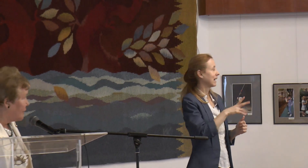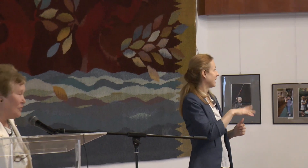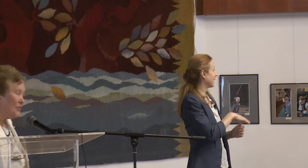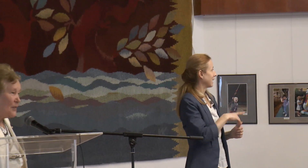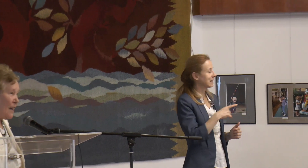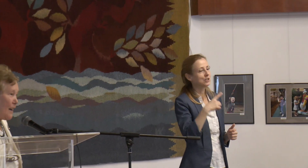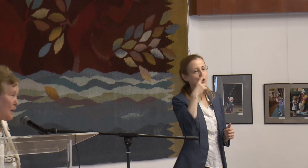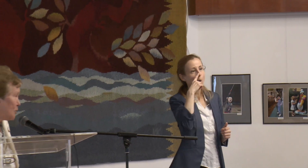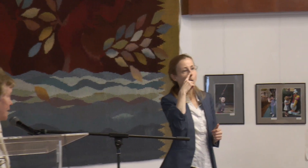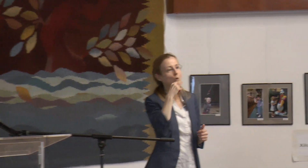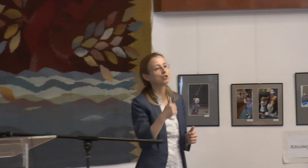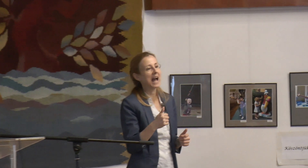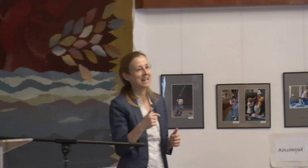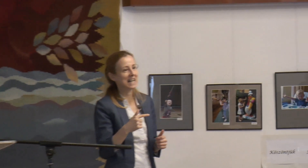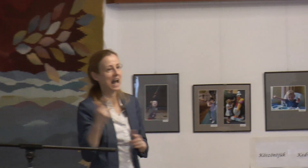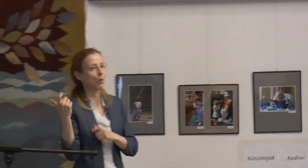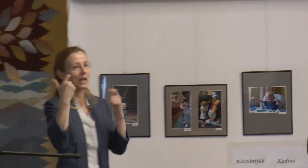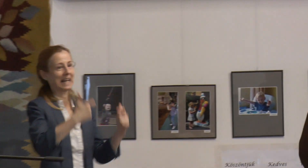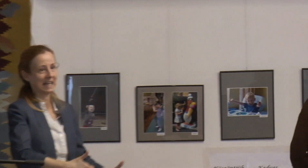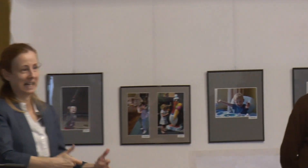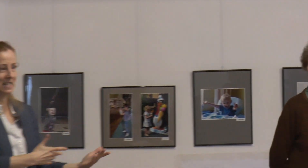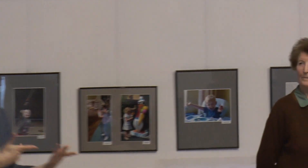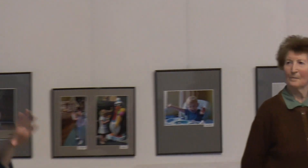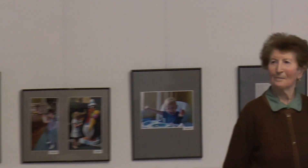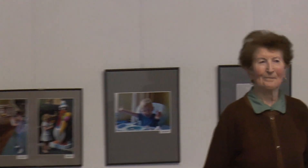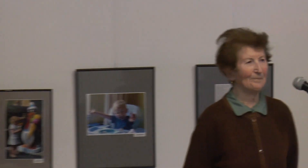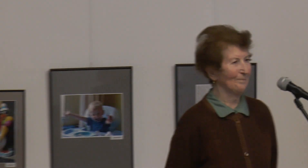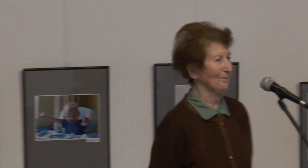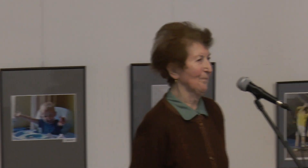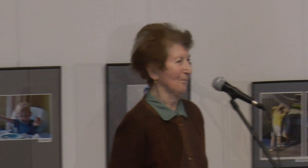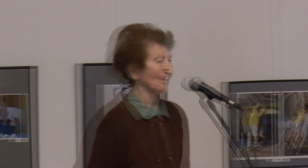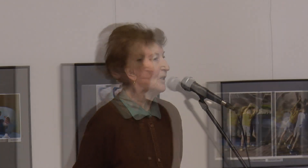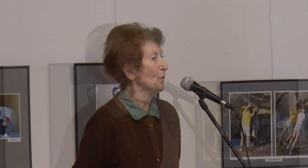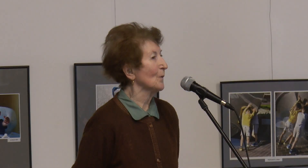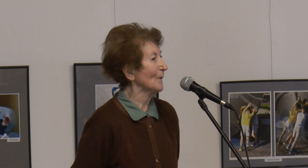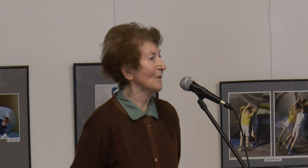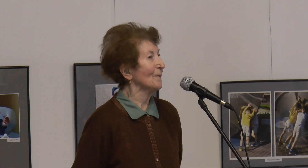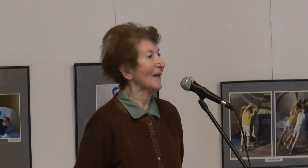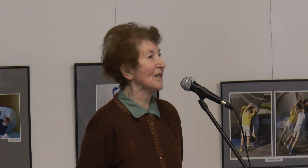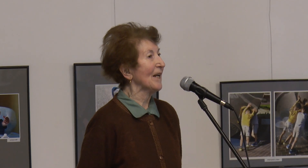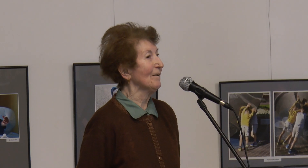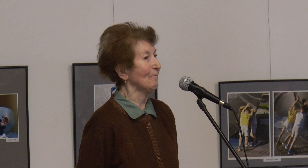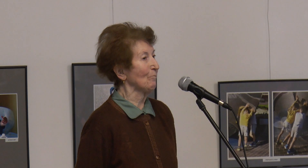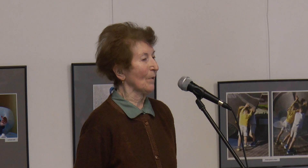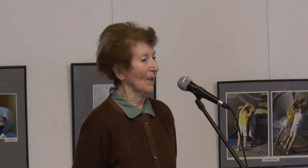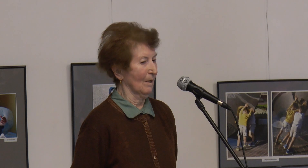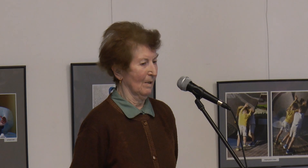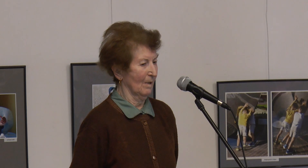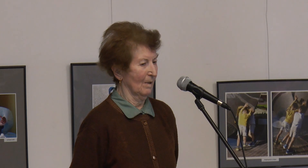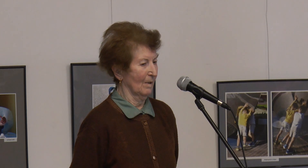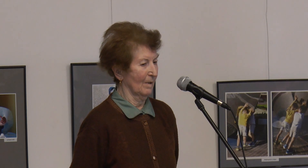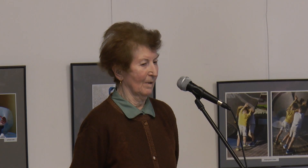Orosházáról érkezett hozzá. Fogadjunk majd szeretettel a verset. Író költő verse.